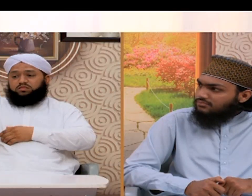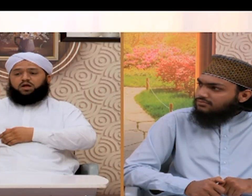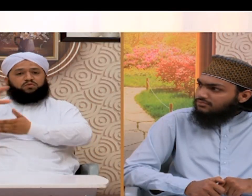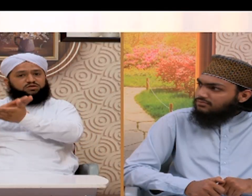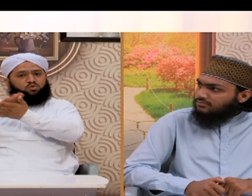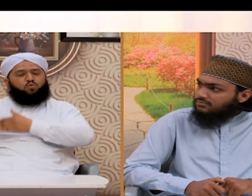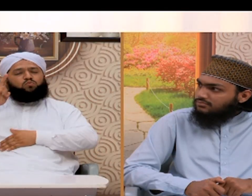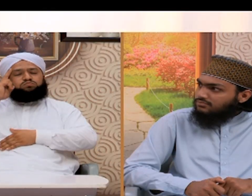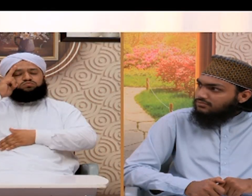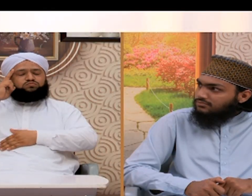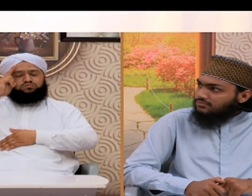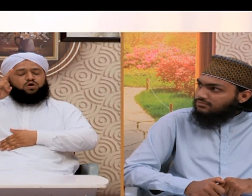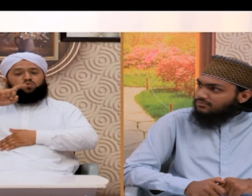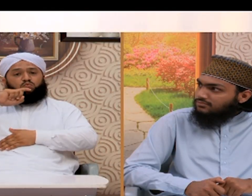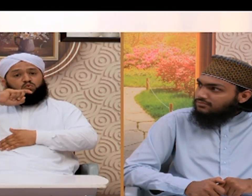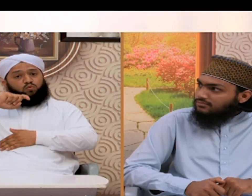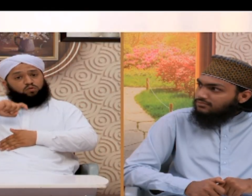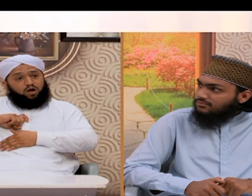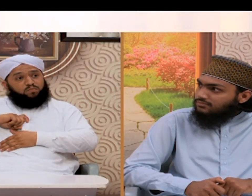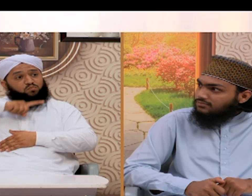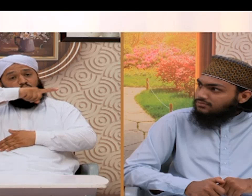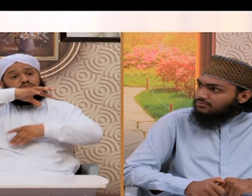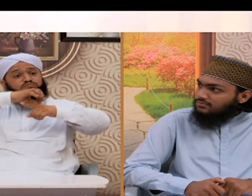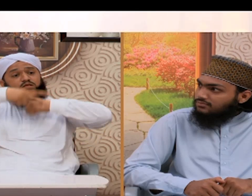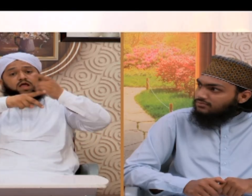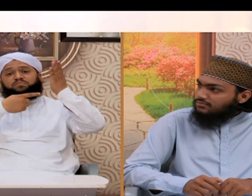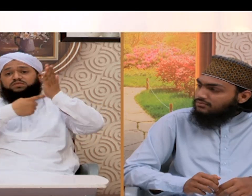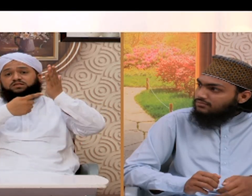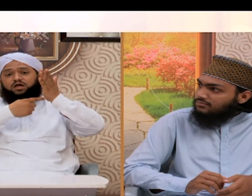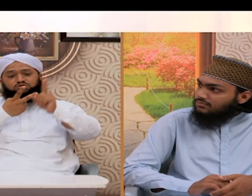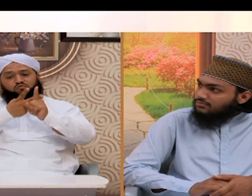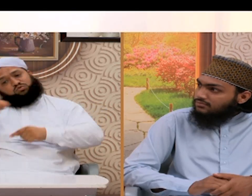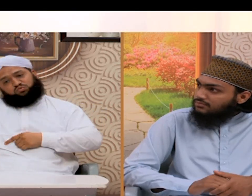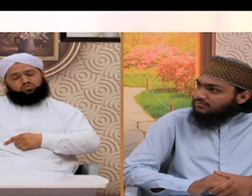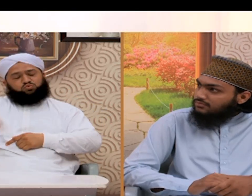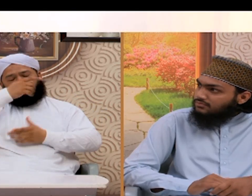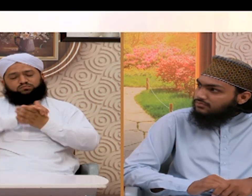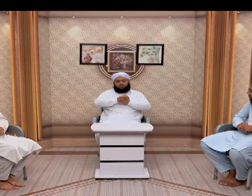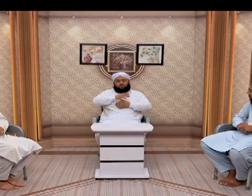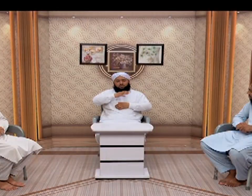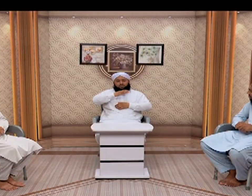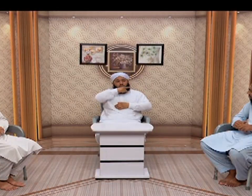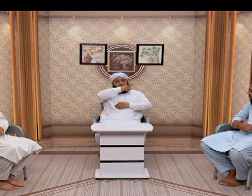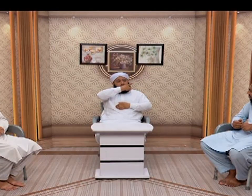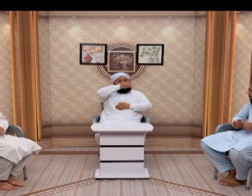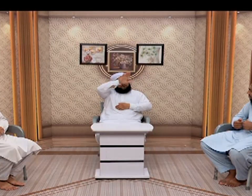بزرگ رحمت اللہ علیہ کو خواب میں حکم ہوا، تاتاری قوم میں اسلام کی دعوت پیش کرو۔ اس وقت ہلاکو کا